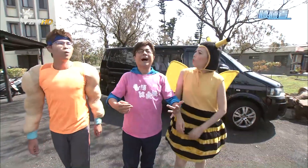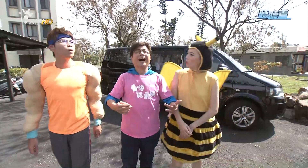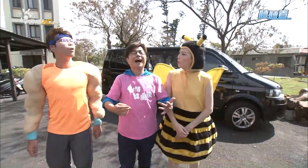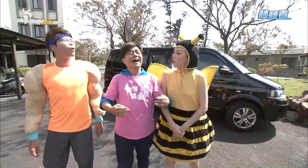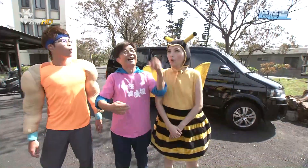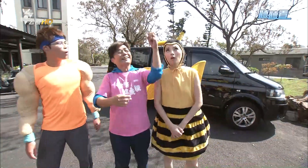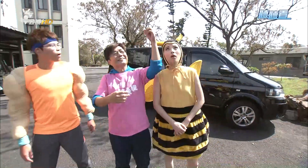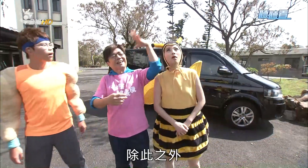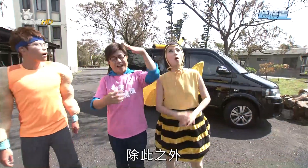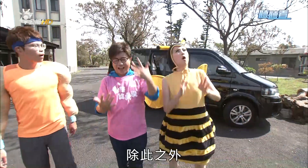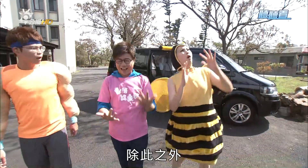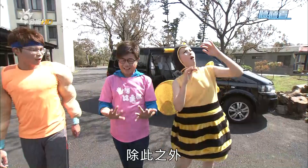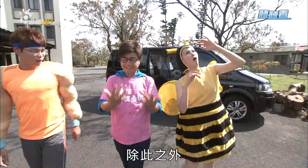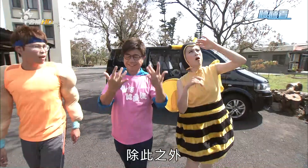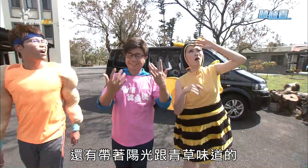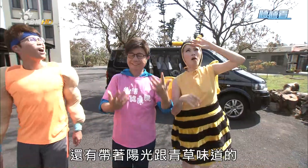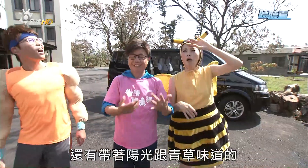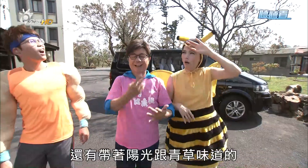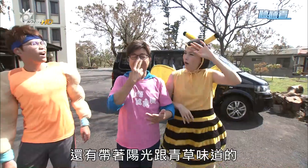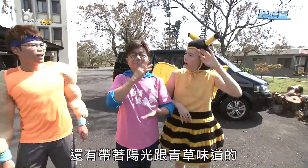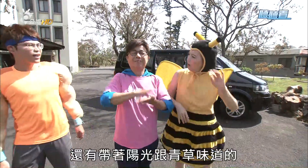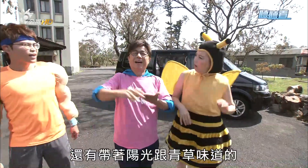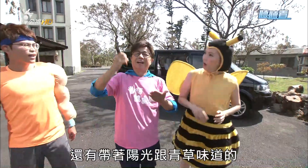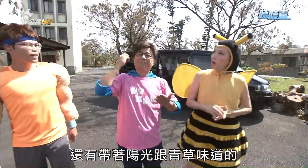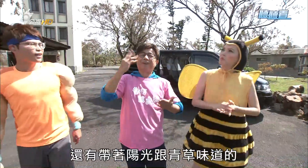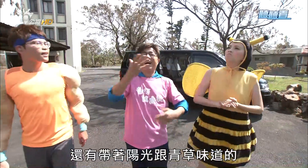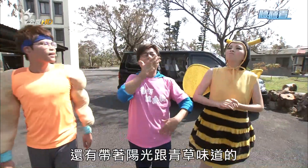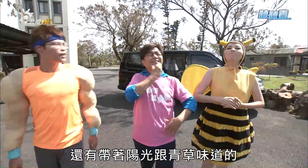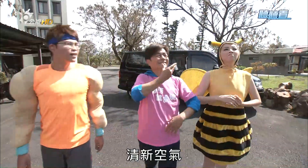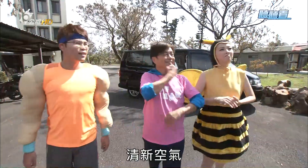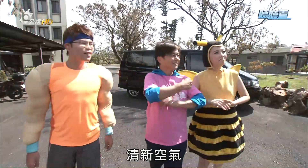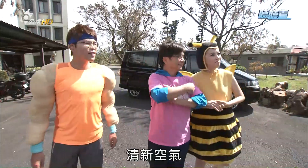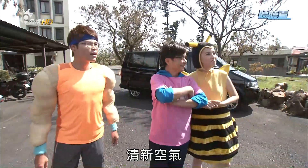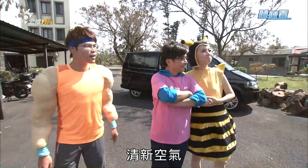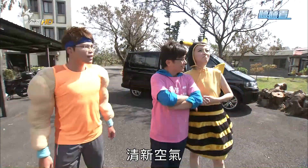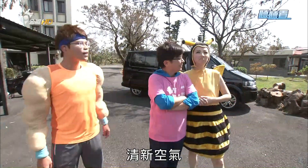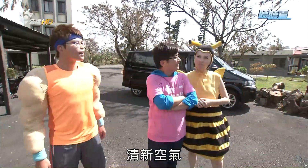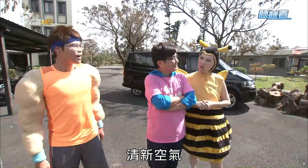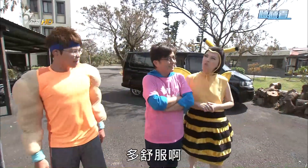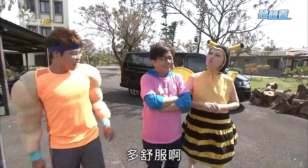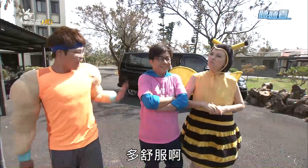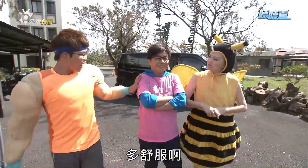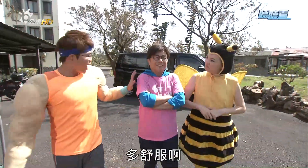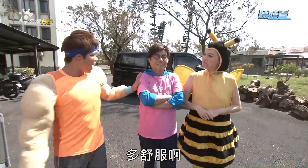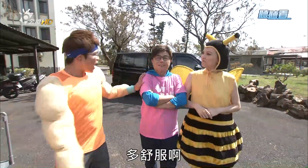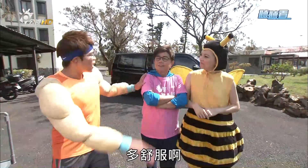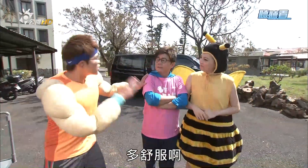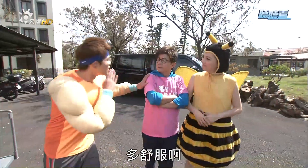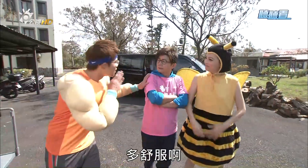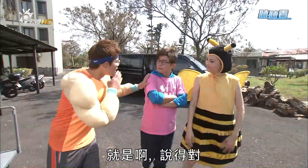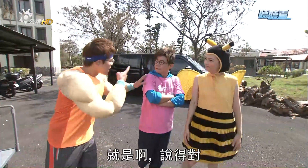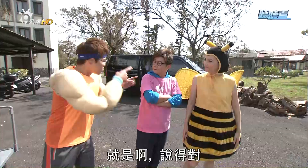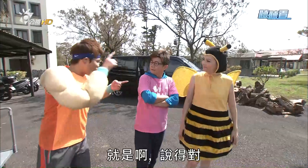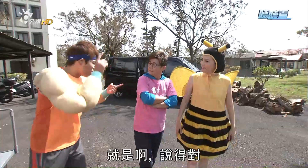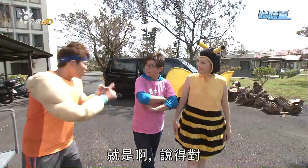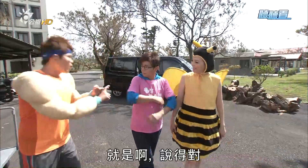啊，除此之外啊，还有带着阳光跟青草味道的清新空气，多舒服啊！就是啊，说的